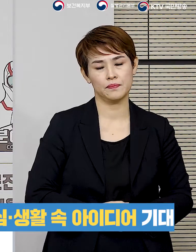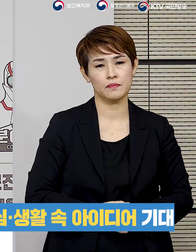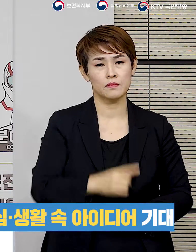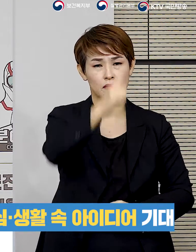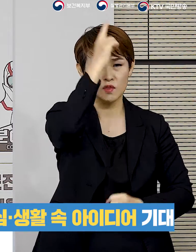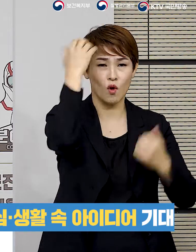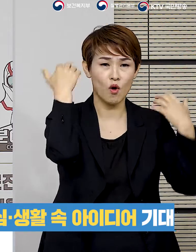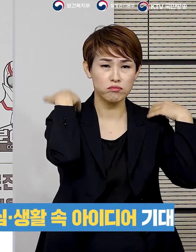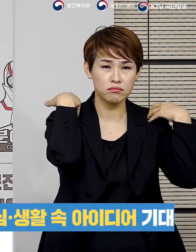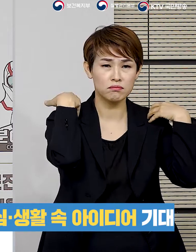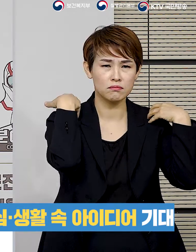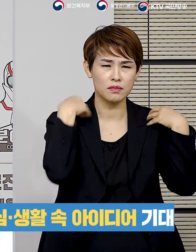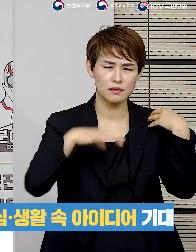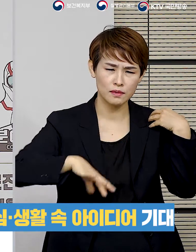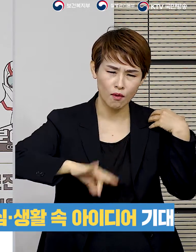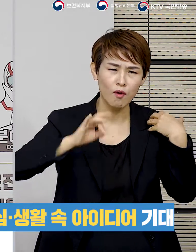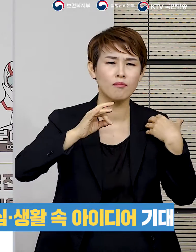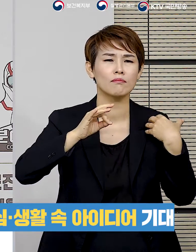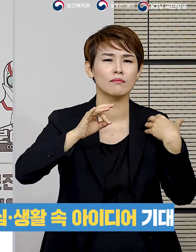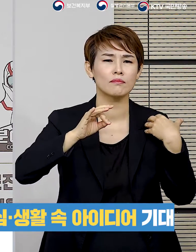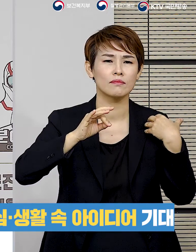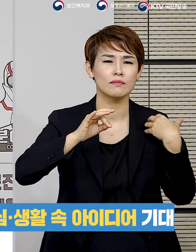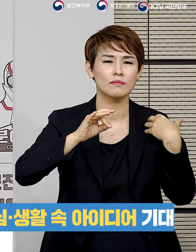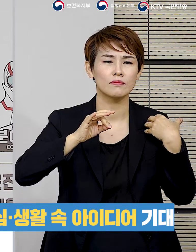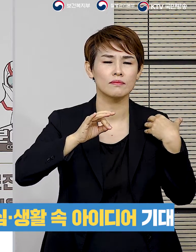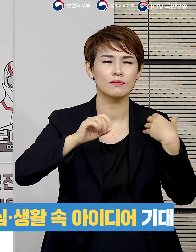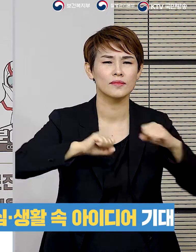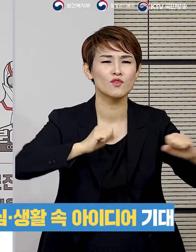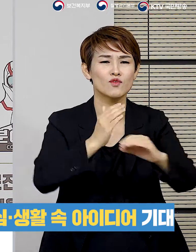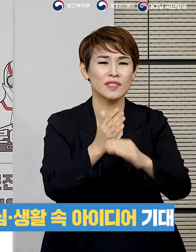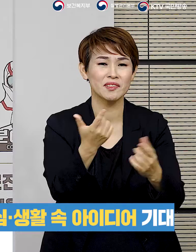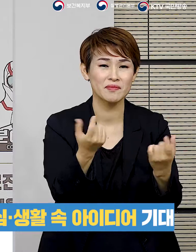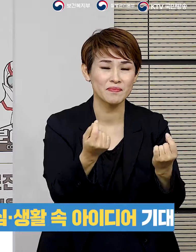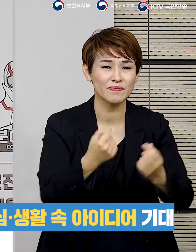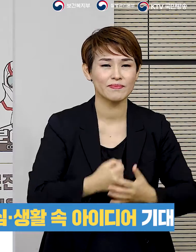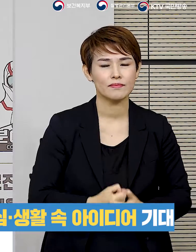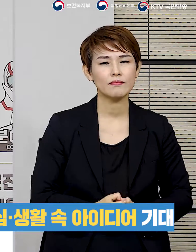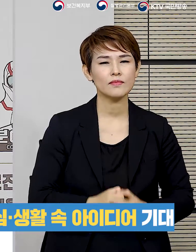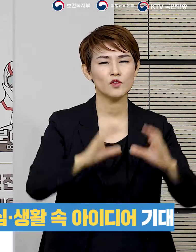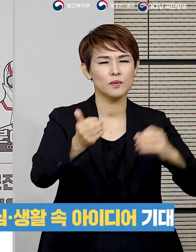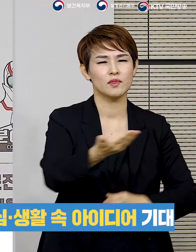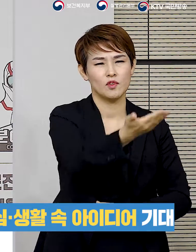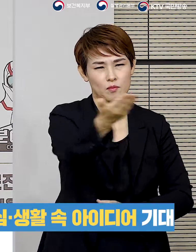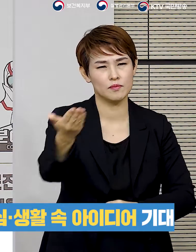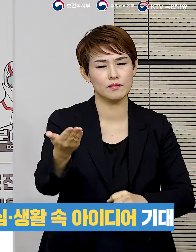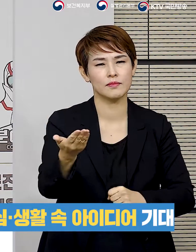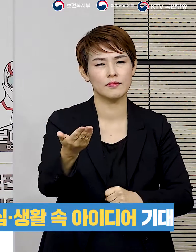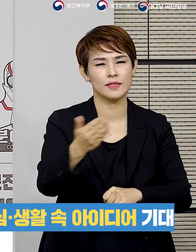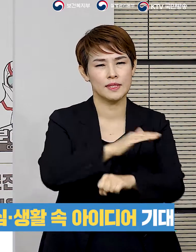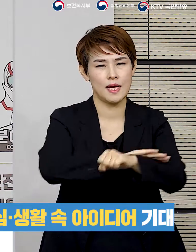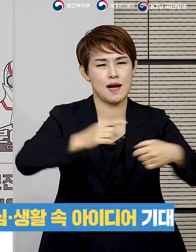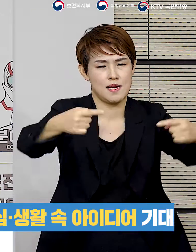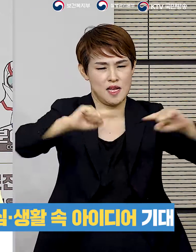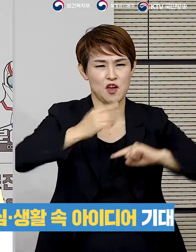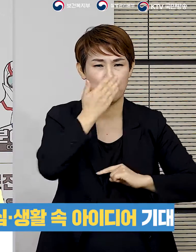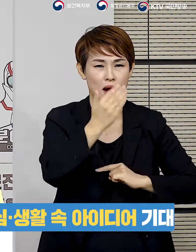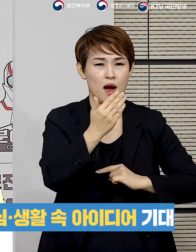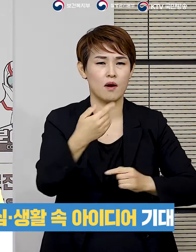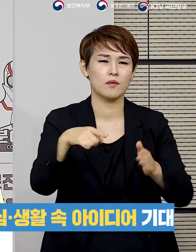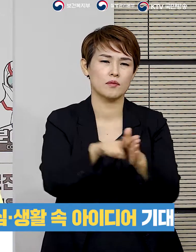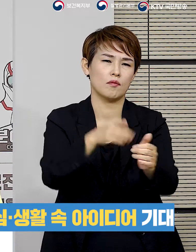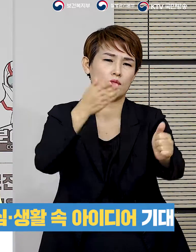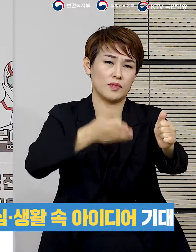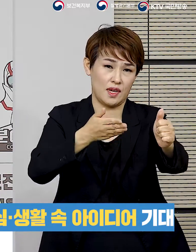되는 상황입니다. 정부로서도 처음 겪는 상황이고 국민들께도 이 상황을 이해시키고 같이